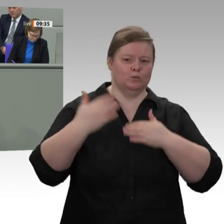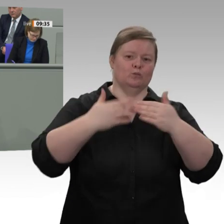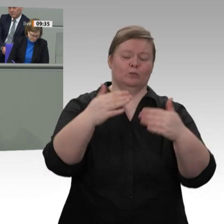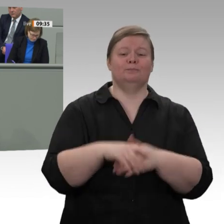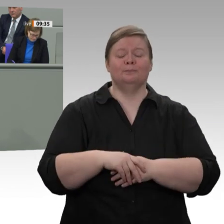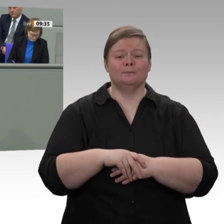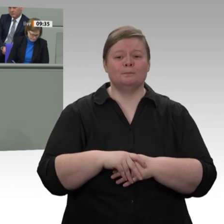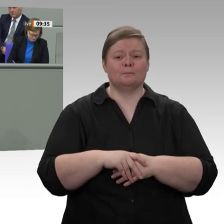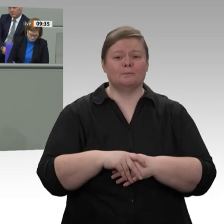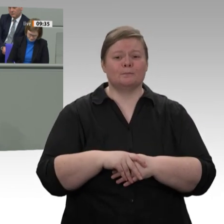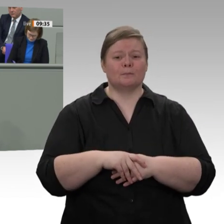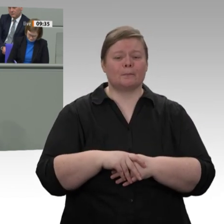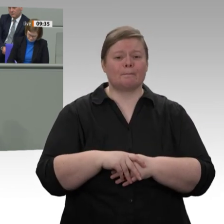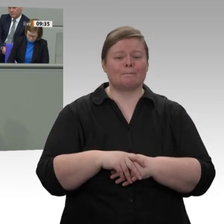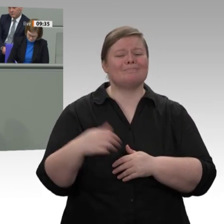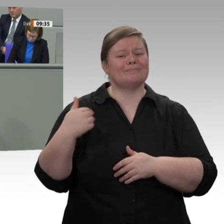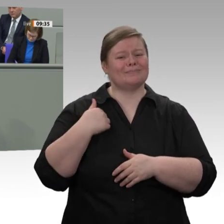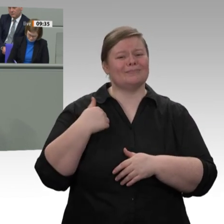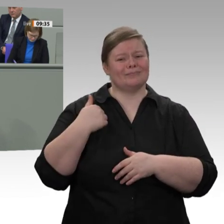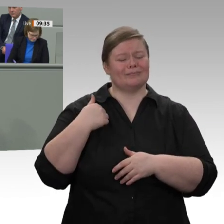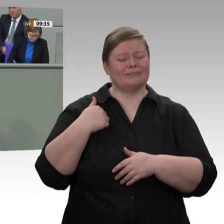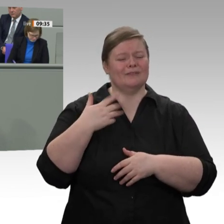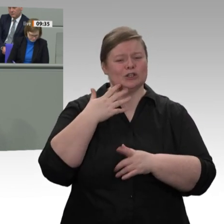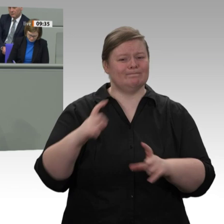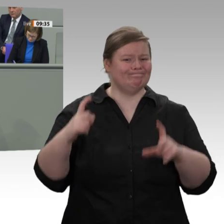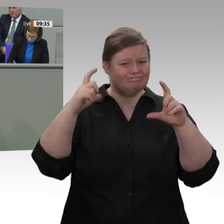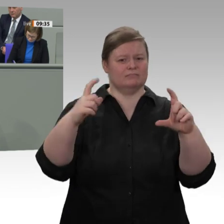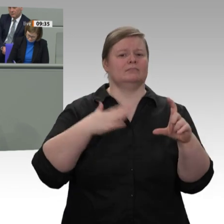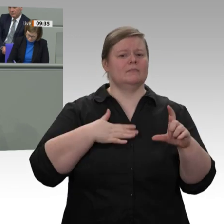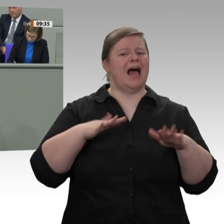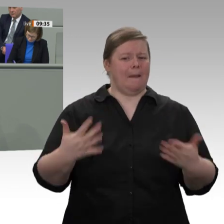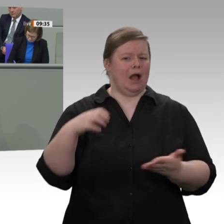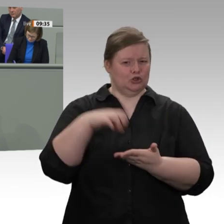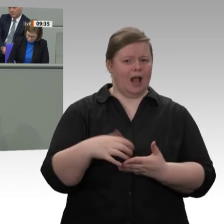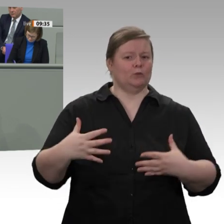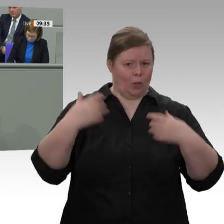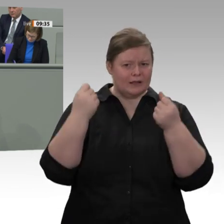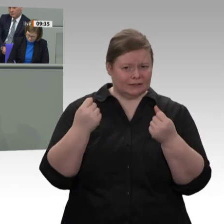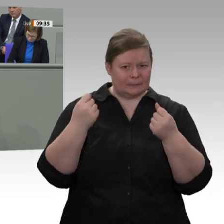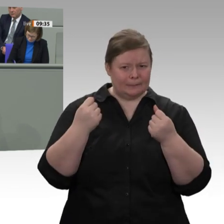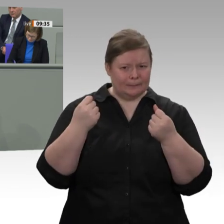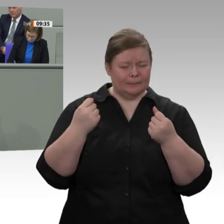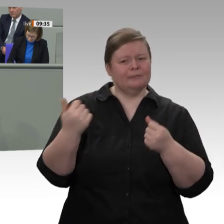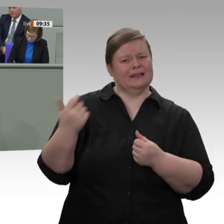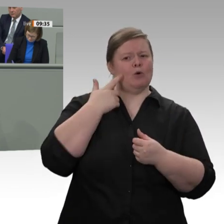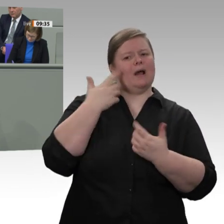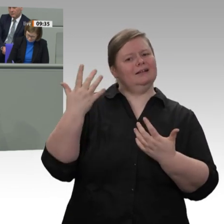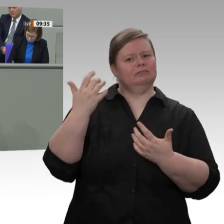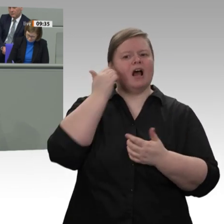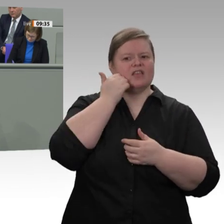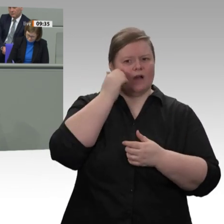sind. Und diese Schulklassen waren so bunt wie jede unserer Städte, eben auch wie Deutschland ist. Dort